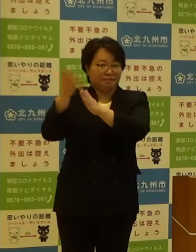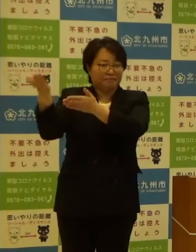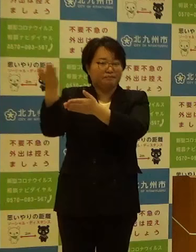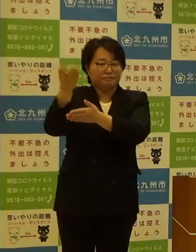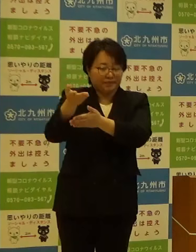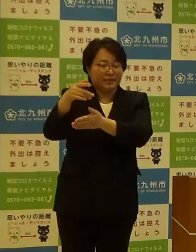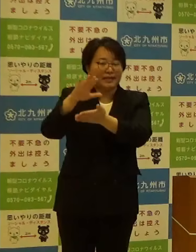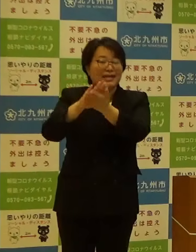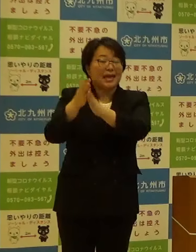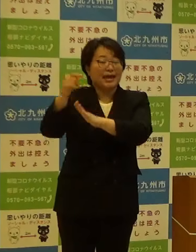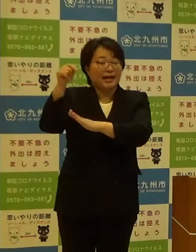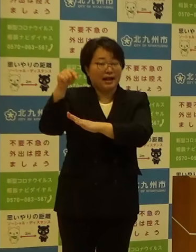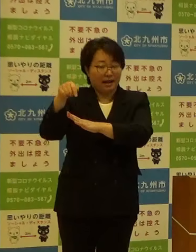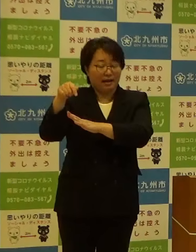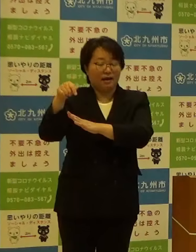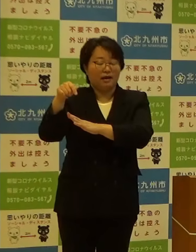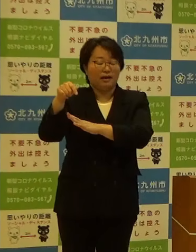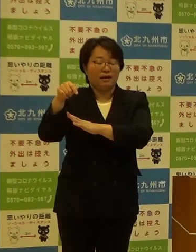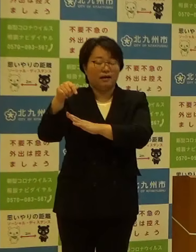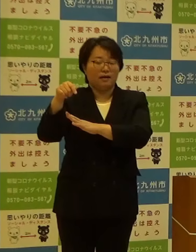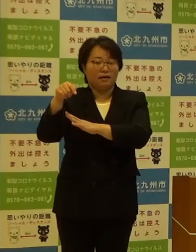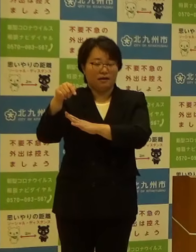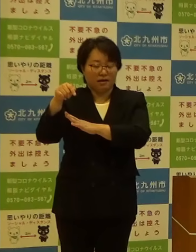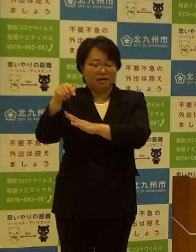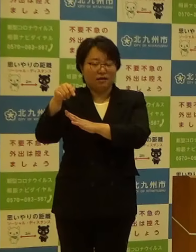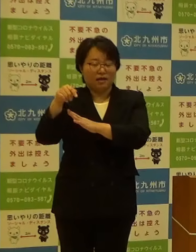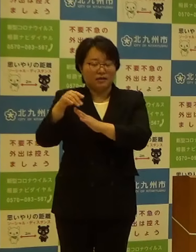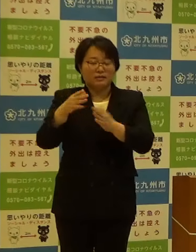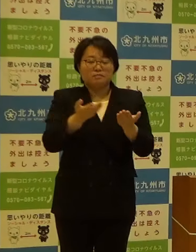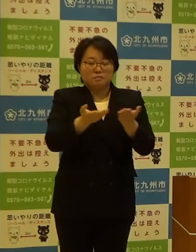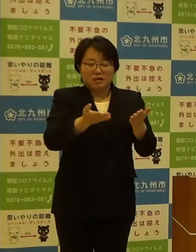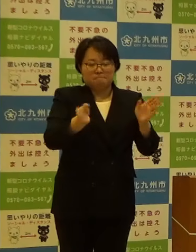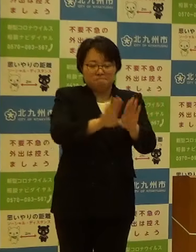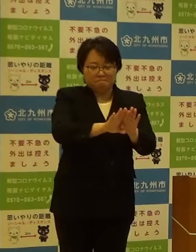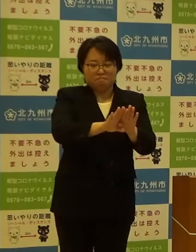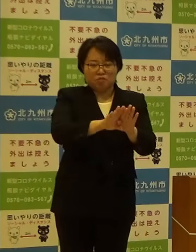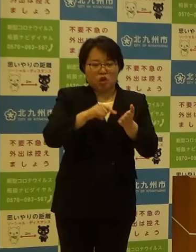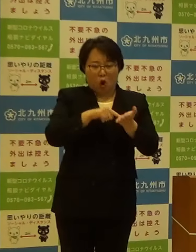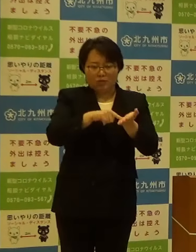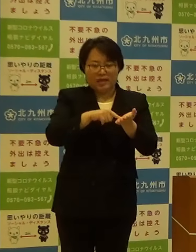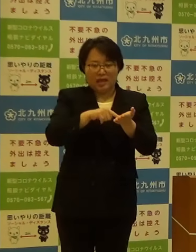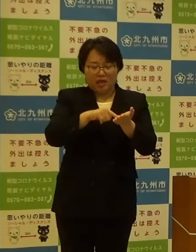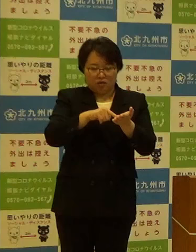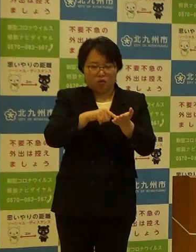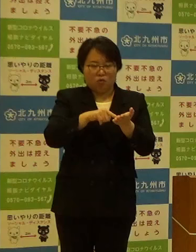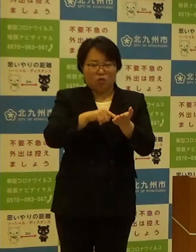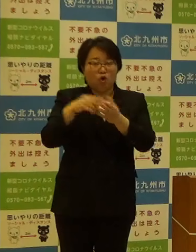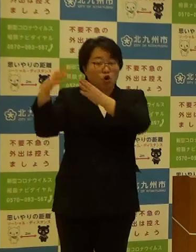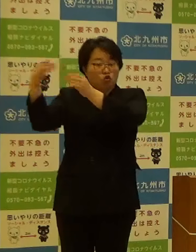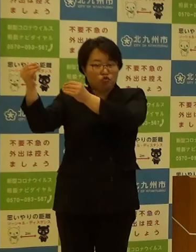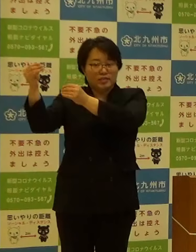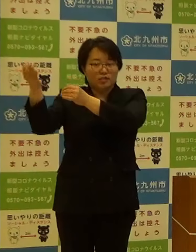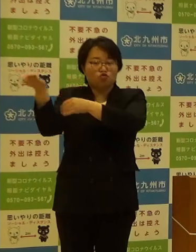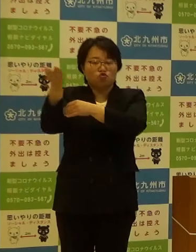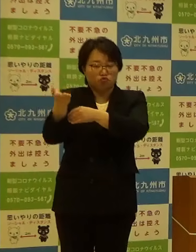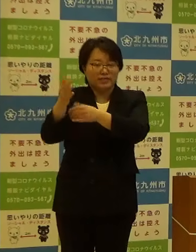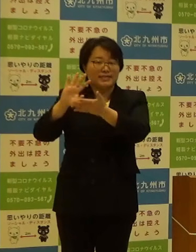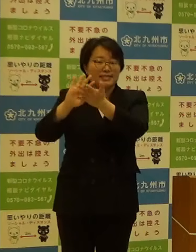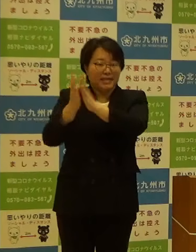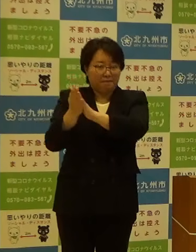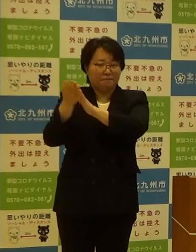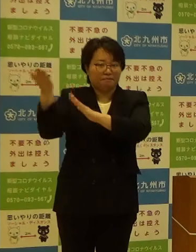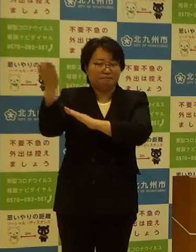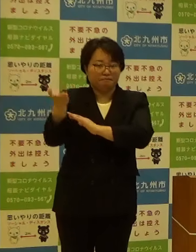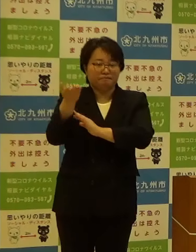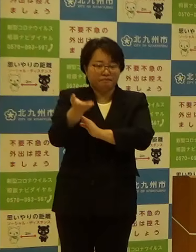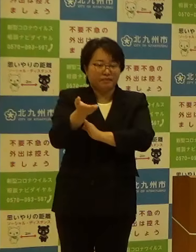から改めて、休業要請協力依頼をしたわけでございますので、県の方からお話を